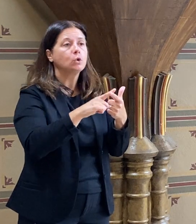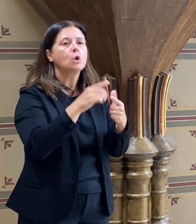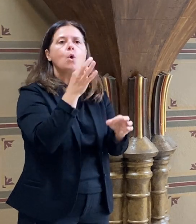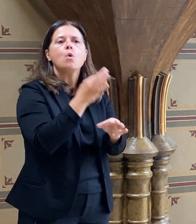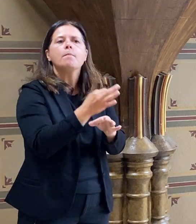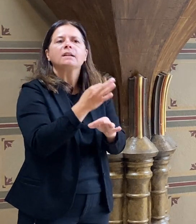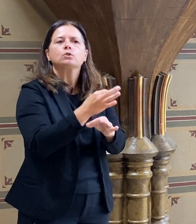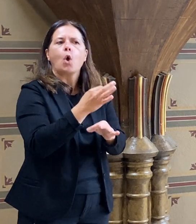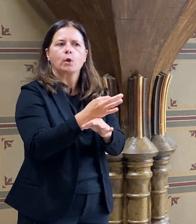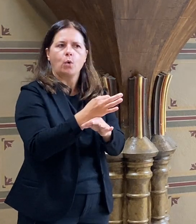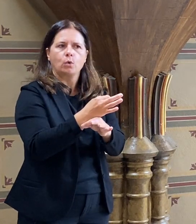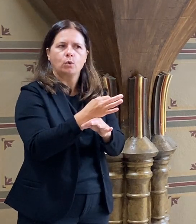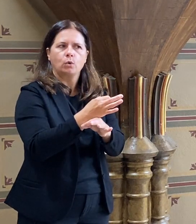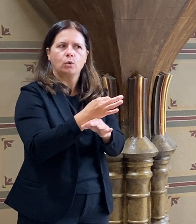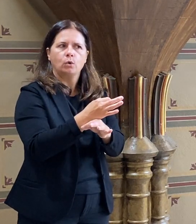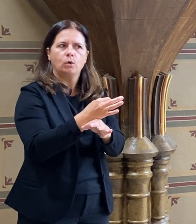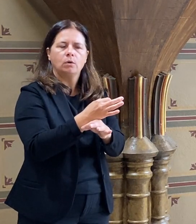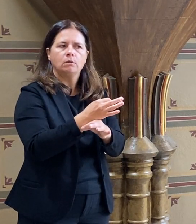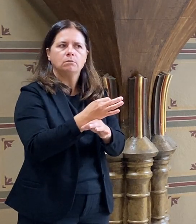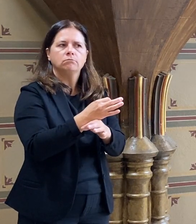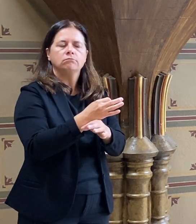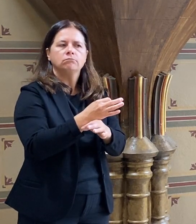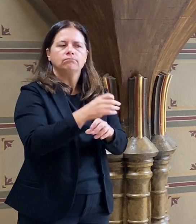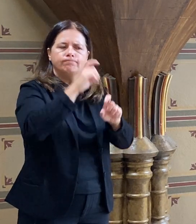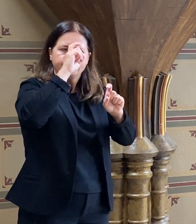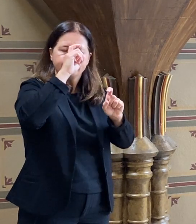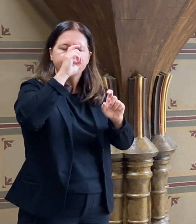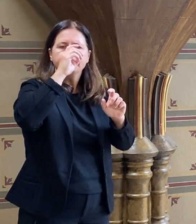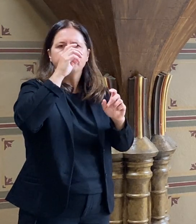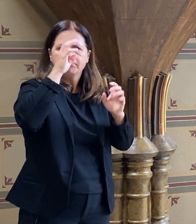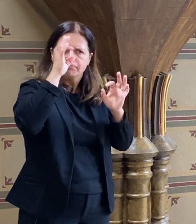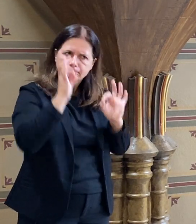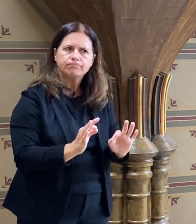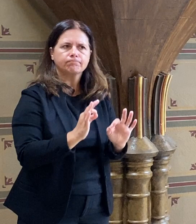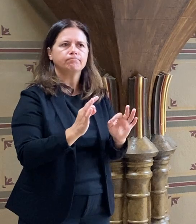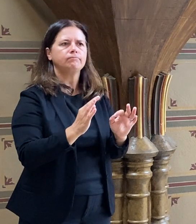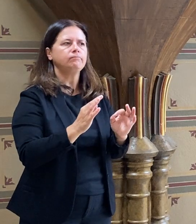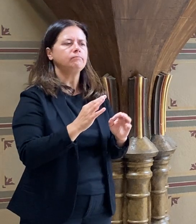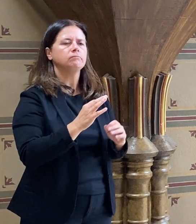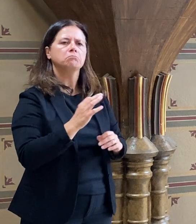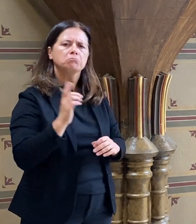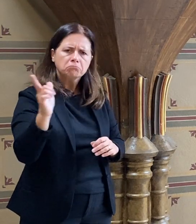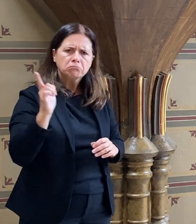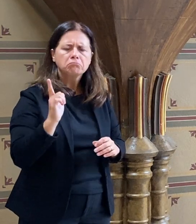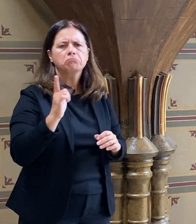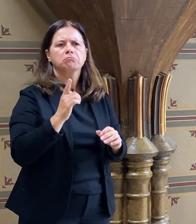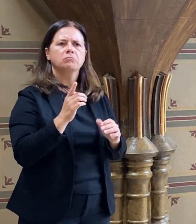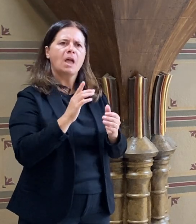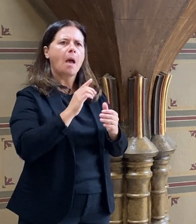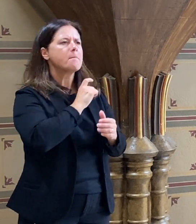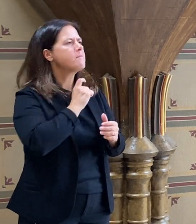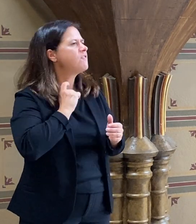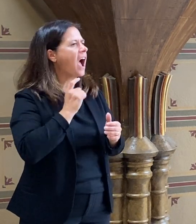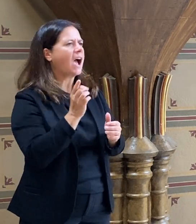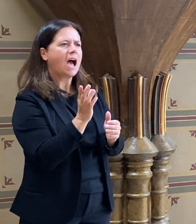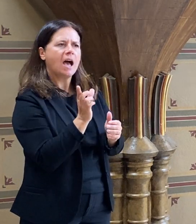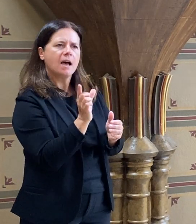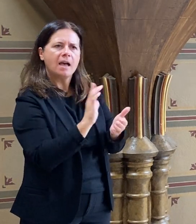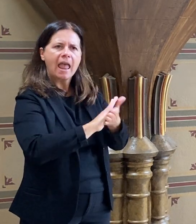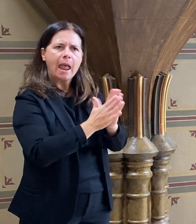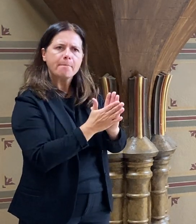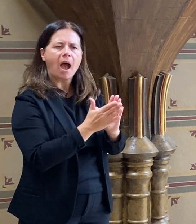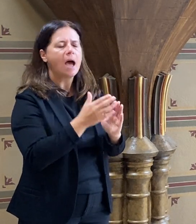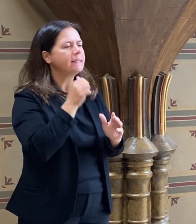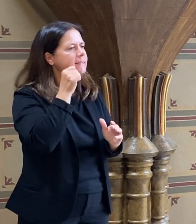Überzeugung. Etwas, was uns als Pfarrer-Ehepaar doch täglich begleiten sollte. Die Hoffnung und